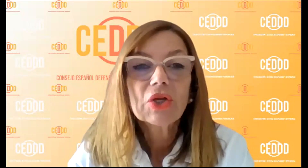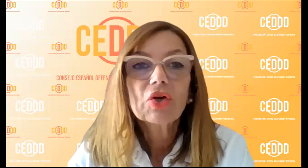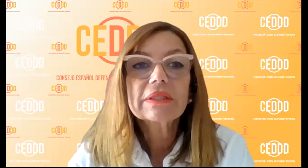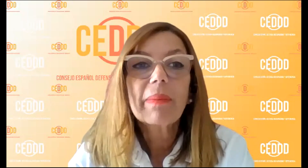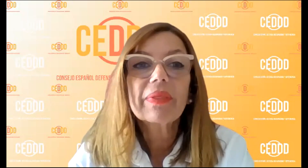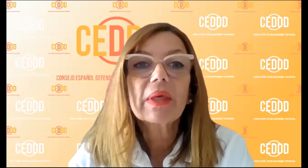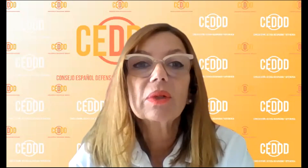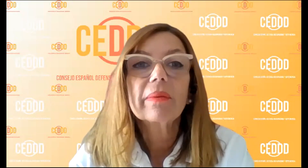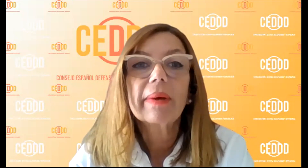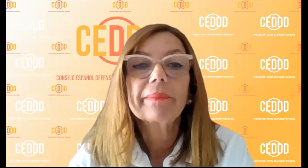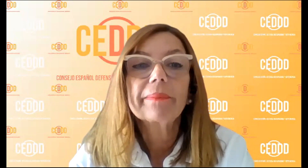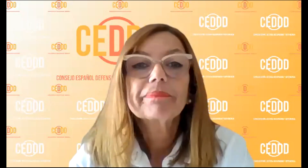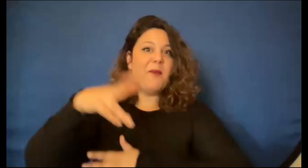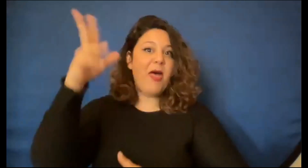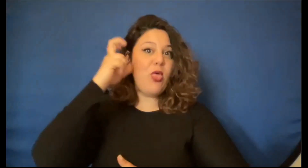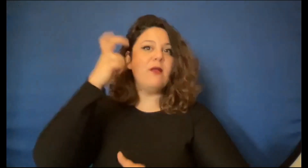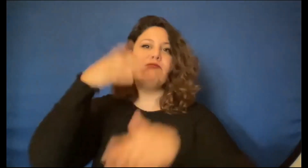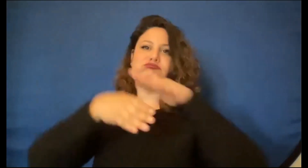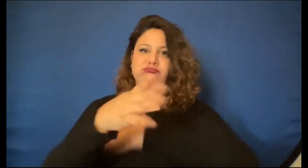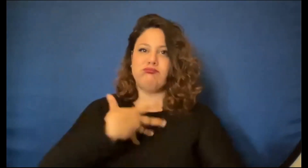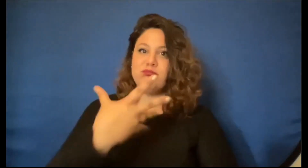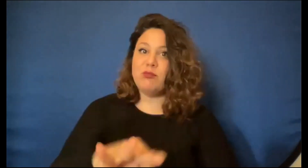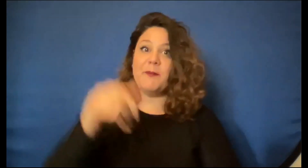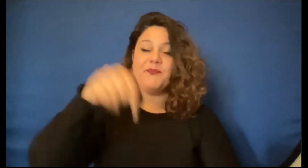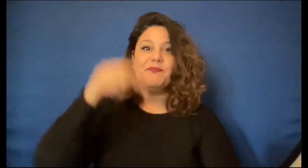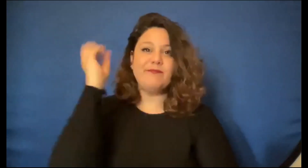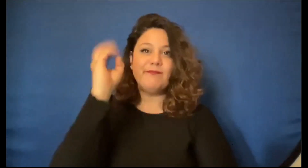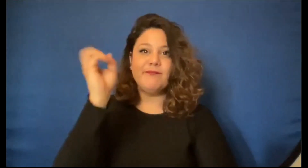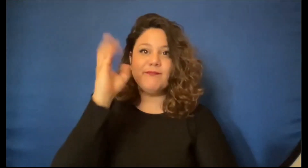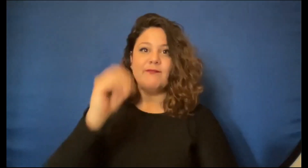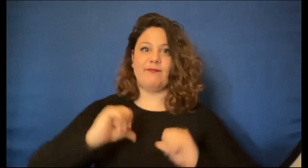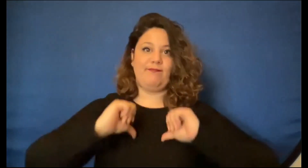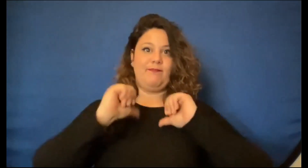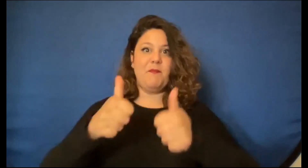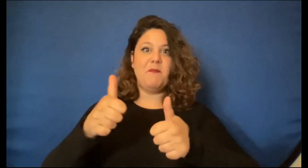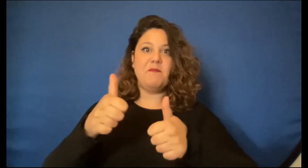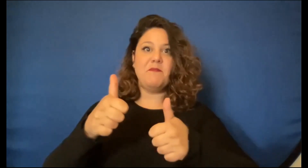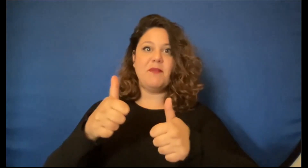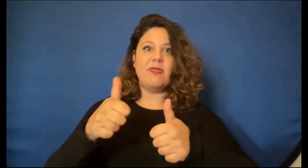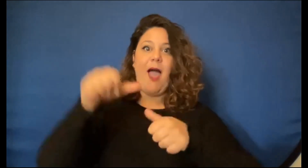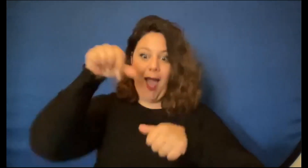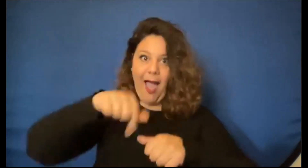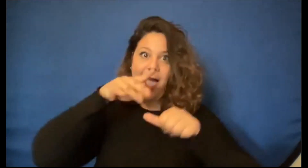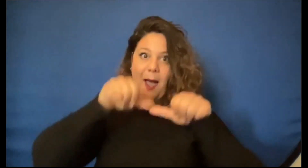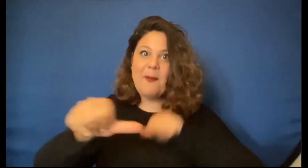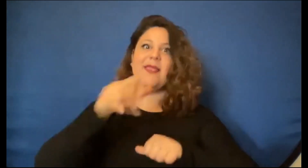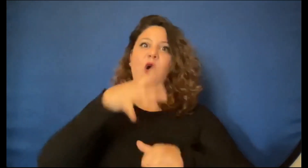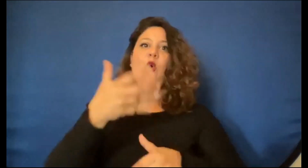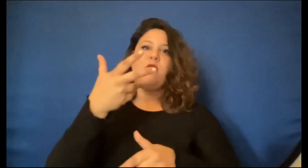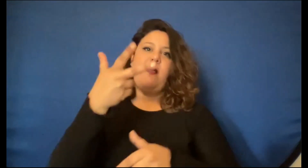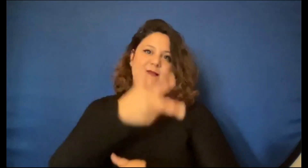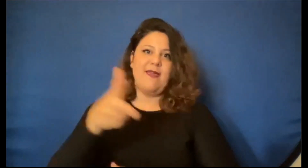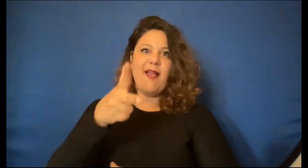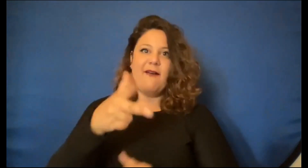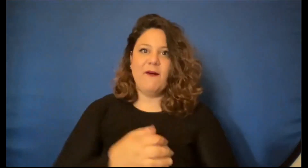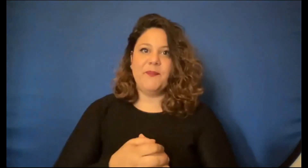personas con discapacidad auditiva. Esta jornada empezará a grabarse a partir de este momento. Dentro de